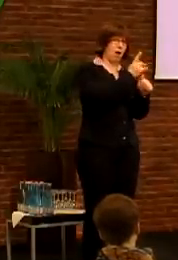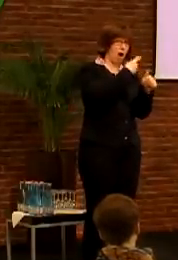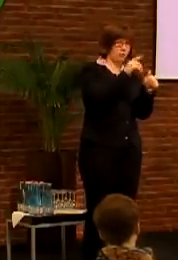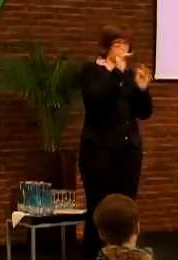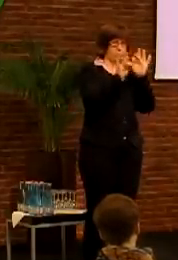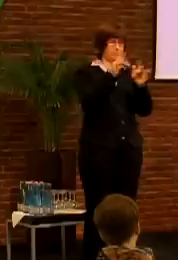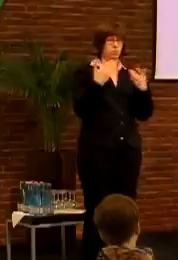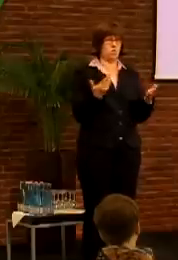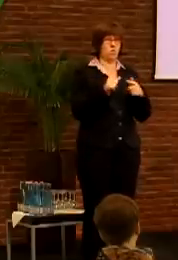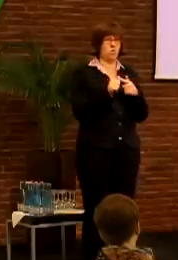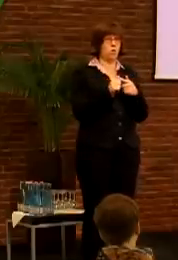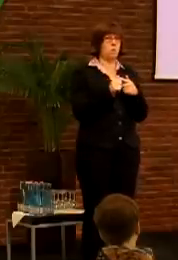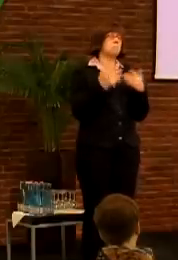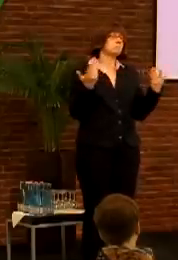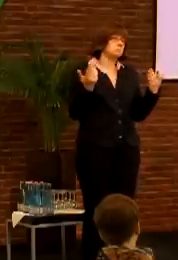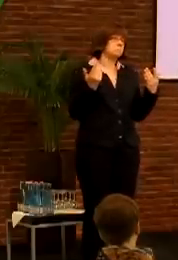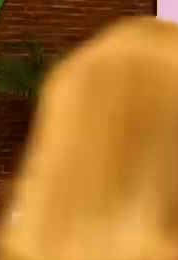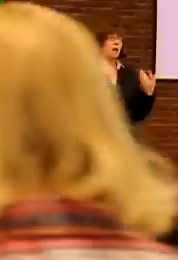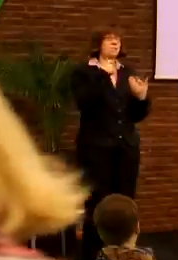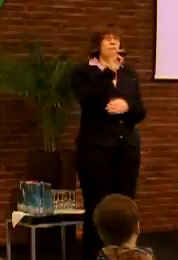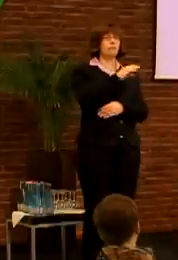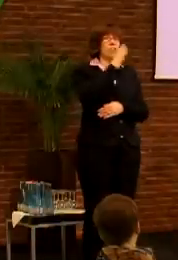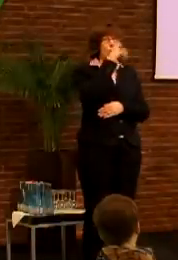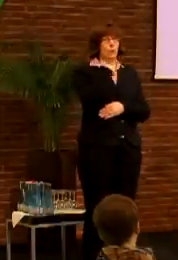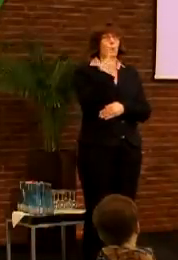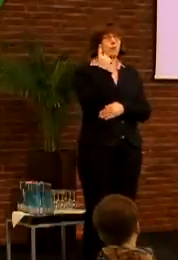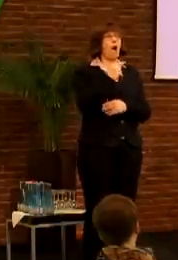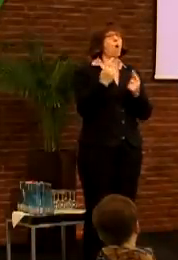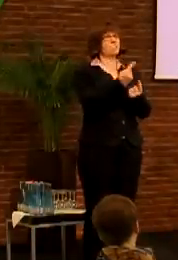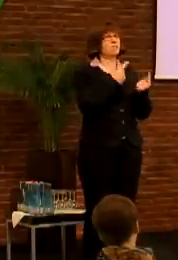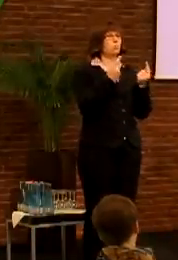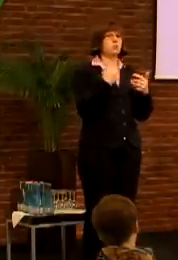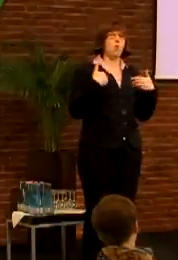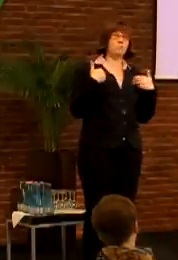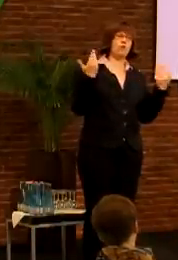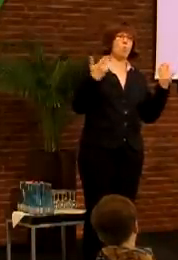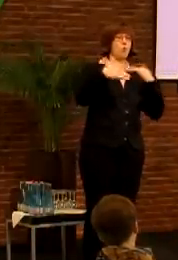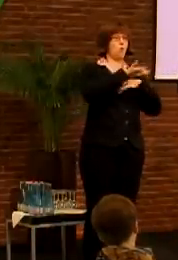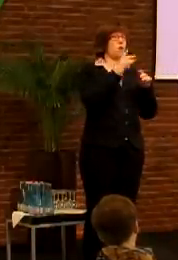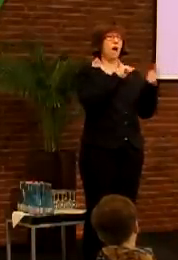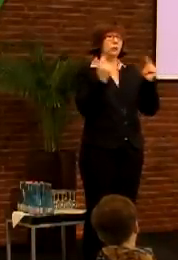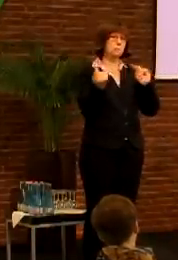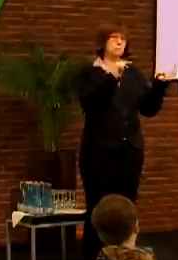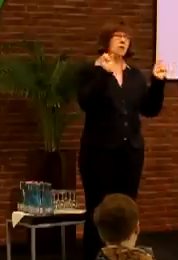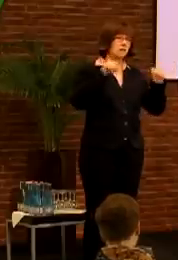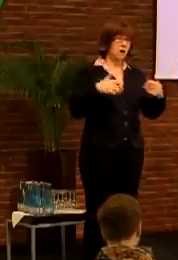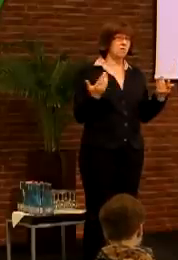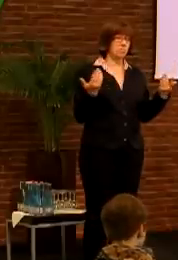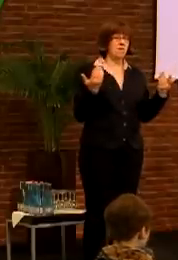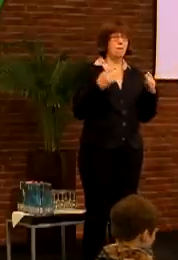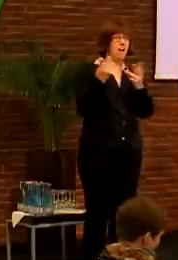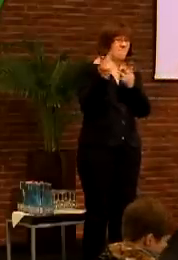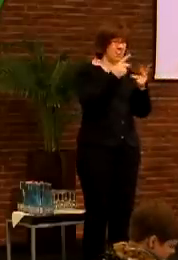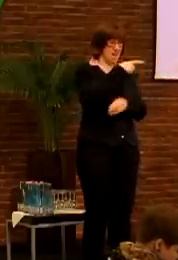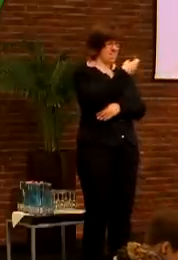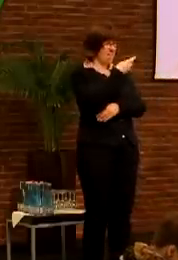anderen. Gut, zugegeben, auch wir Grüne sind bekanntlich ein diskussionsfreudiger und mitunter streitlustiger Haufen, aber im Vergleich